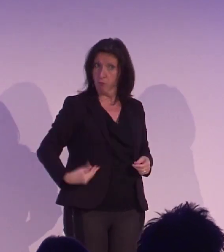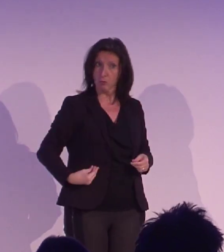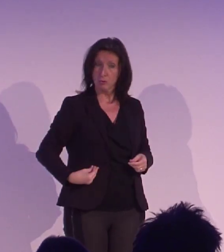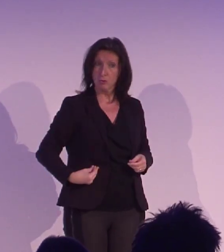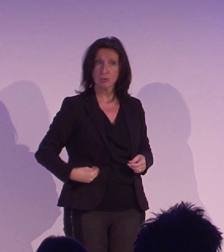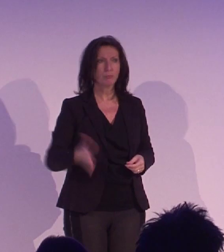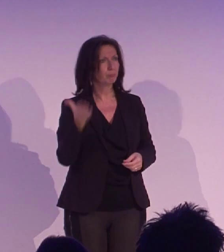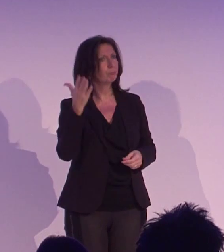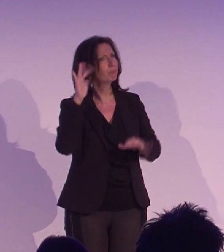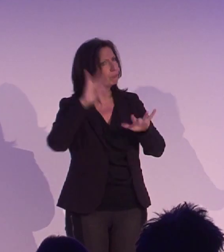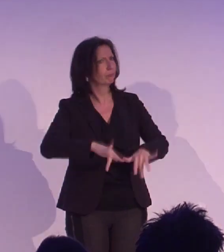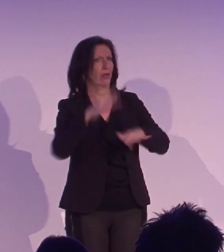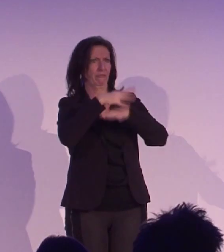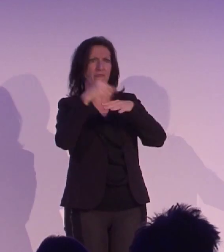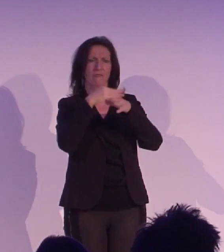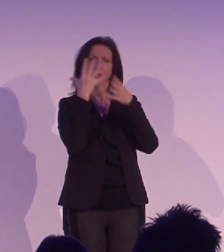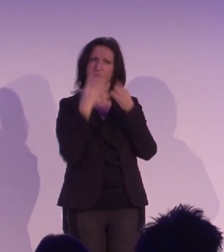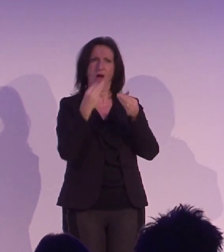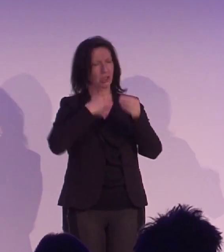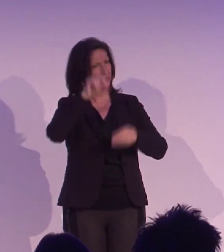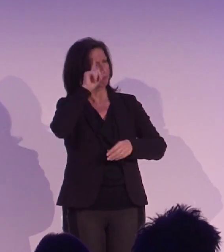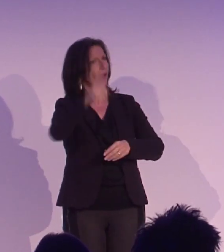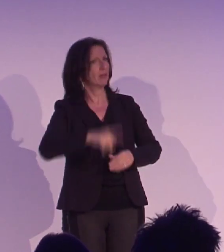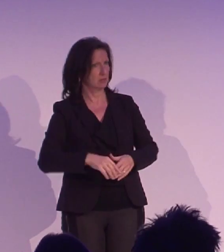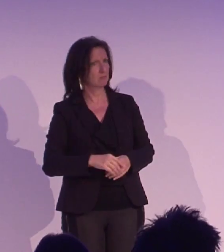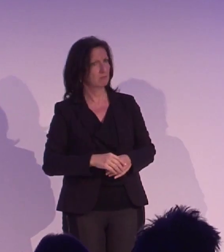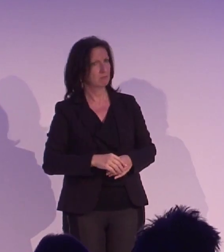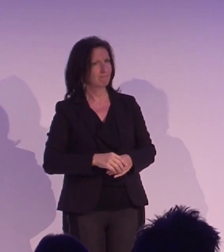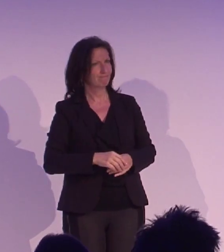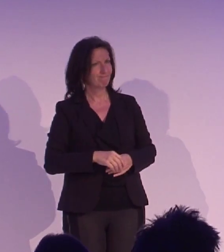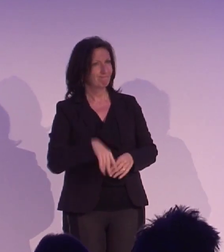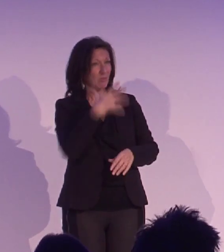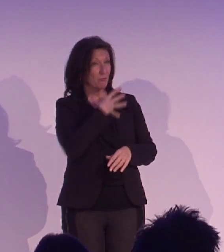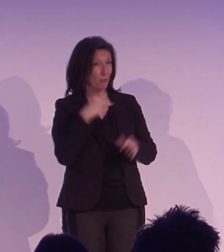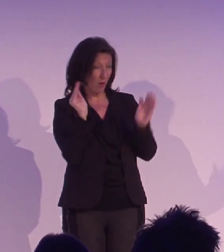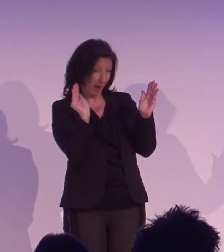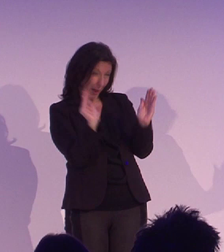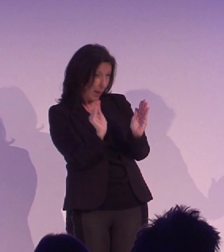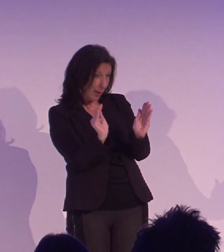ein sehr weiches Fell, das weiß ich schon. Ein